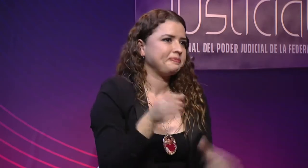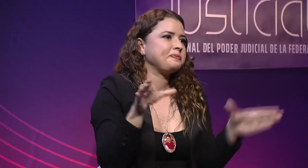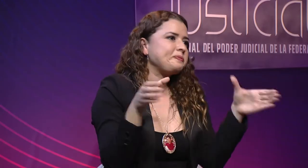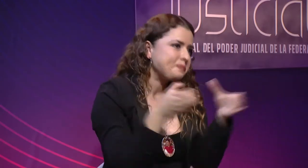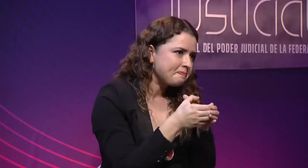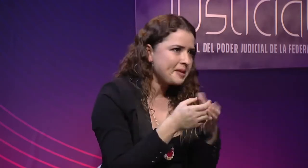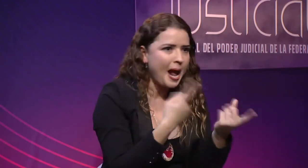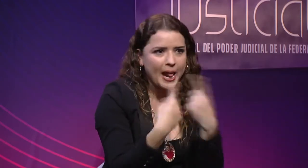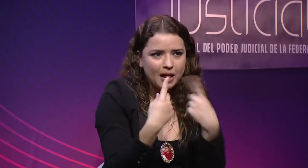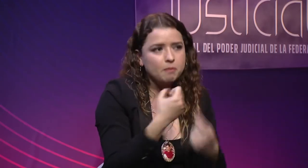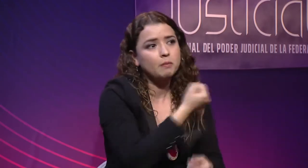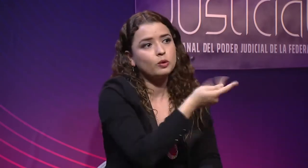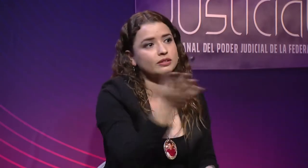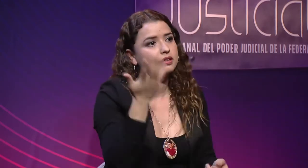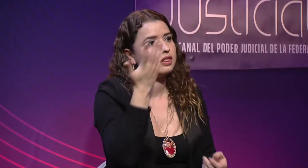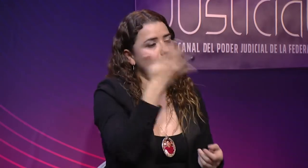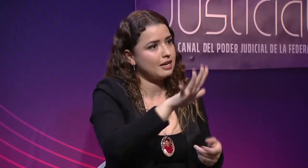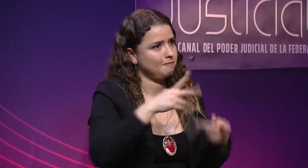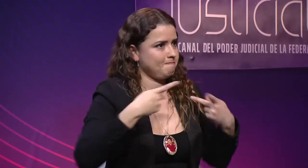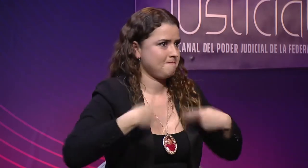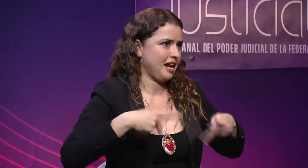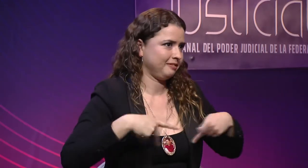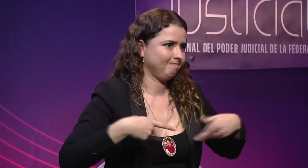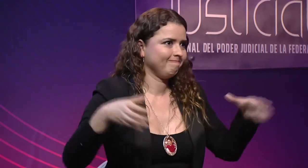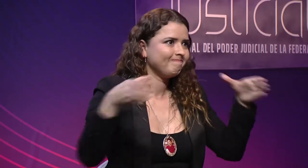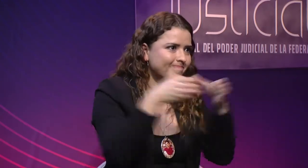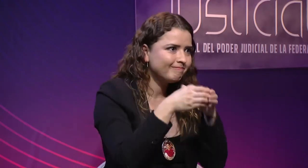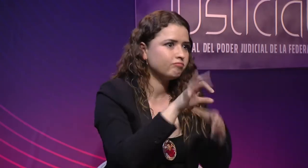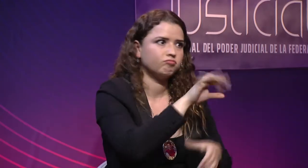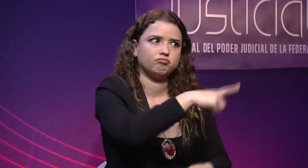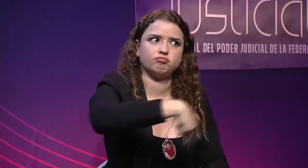a la Ciudad de México. Y fuimos en